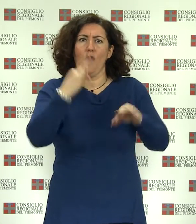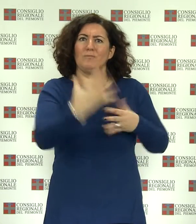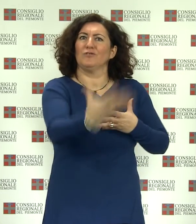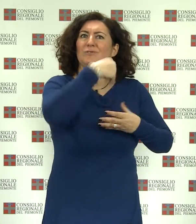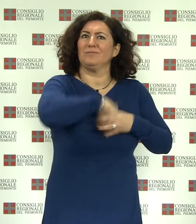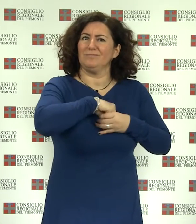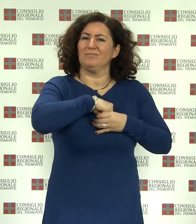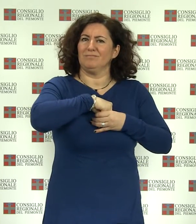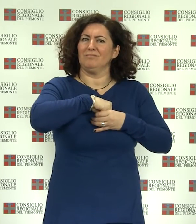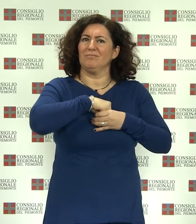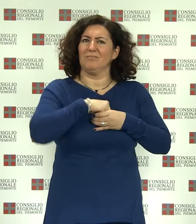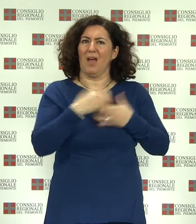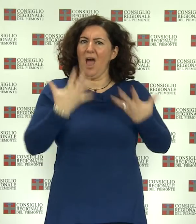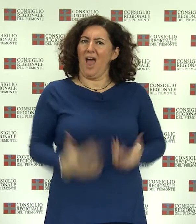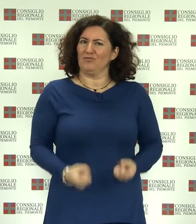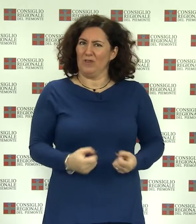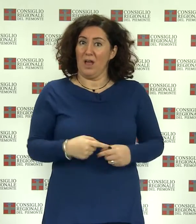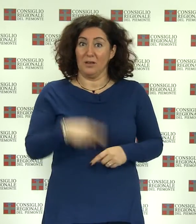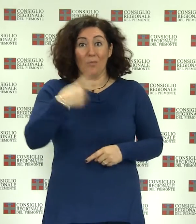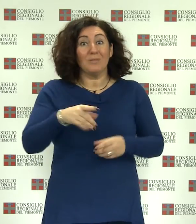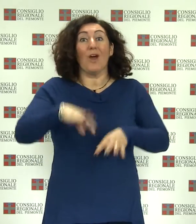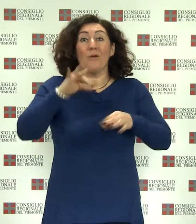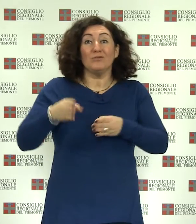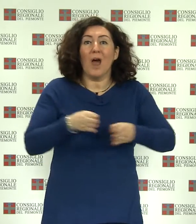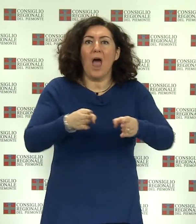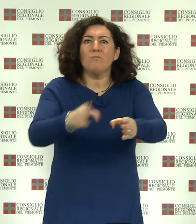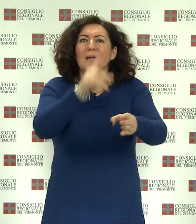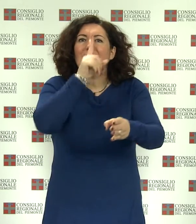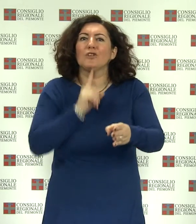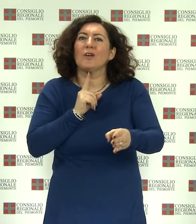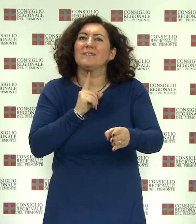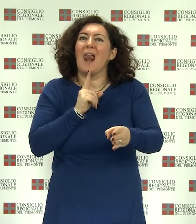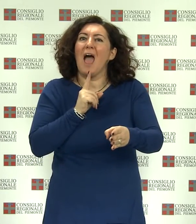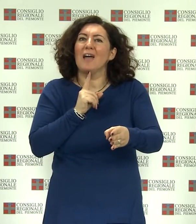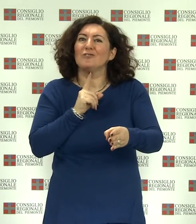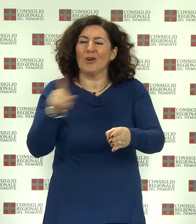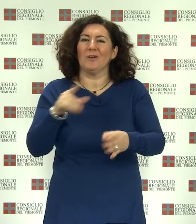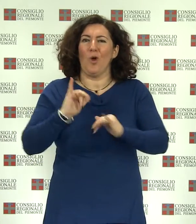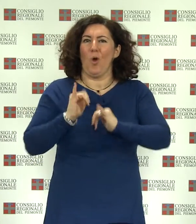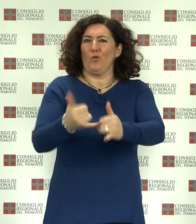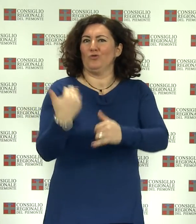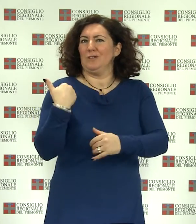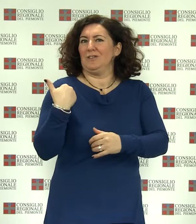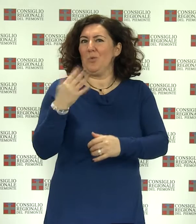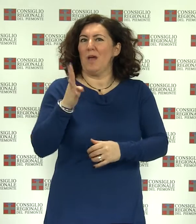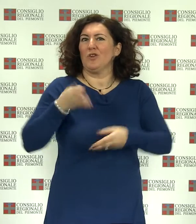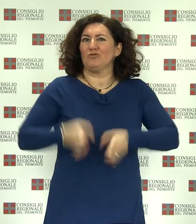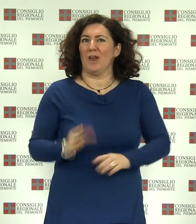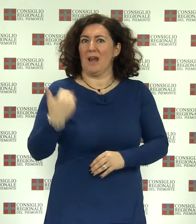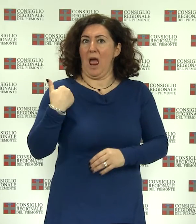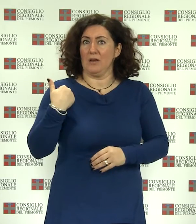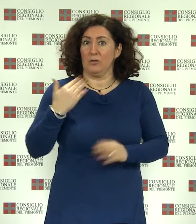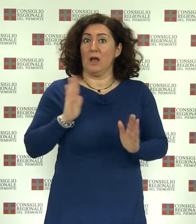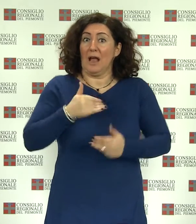labirinto del silenzio, uscito nelle sale cinematografiche il 14 gennaio scorso e candidato all'Oscar come miglior film in